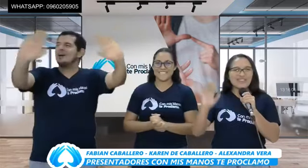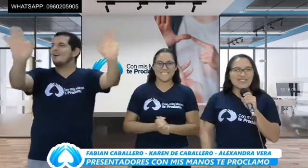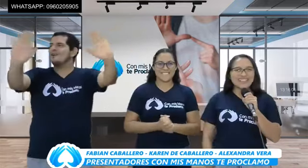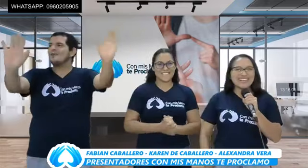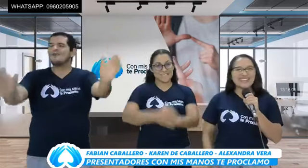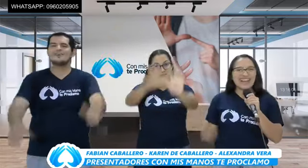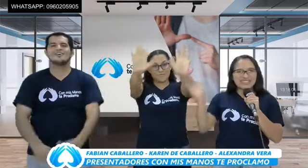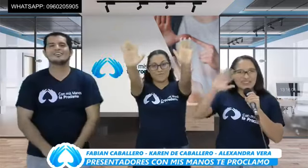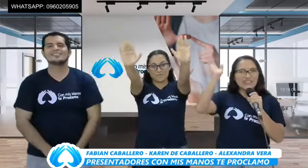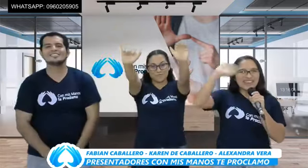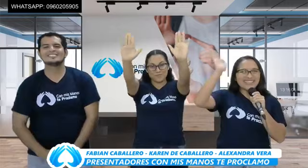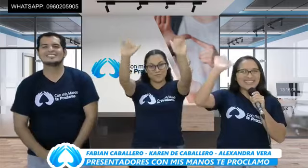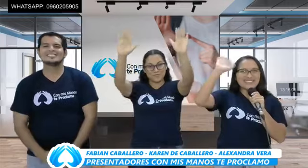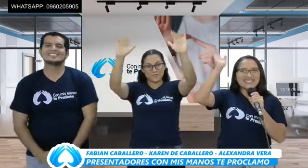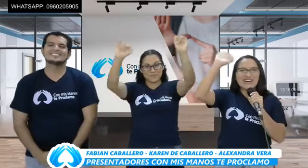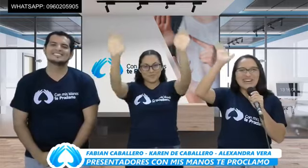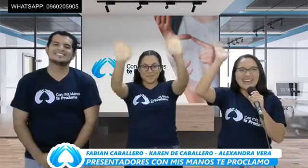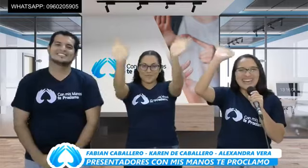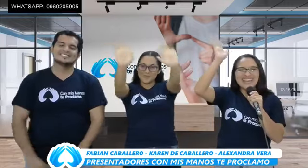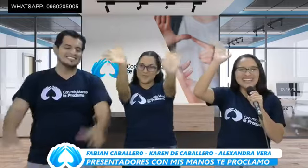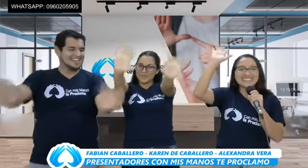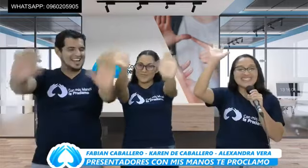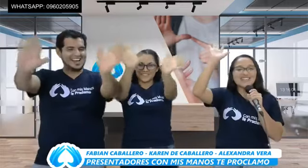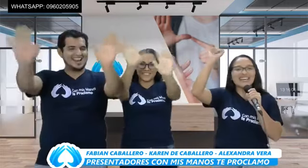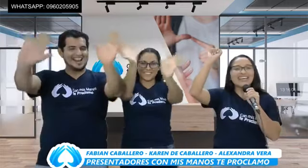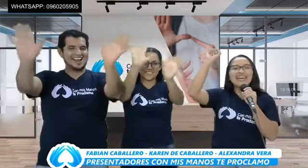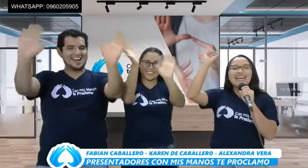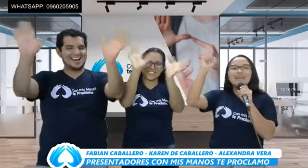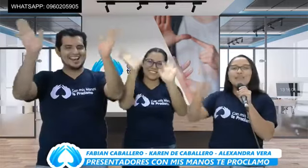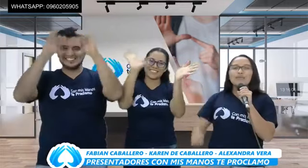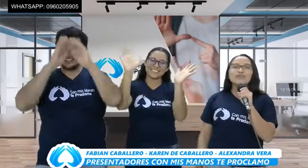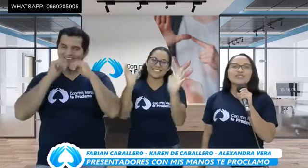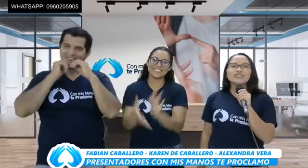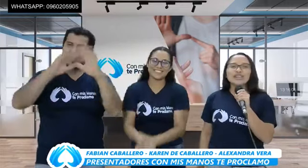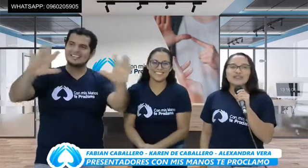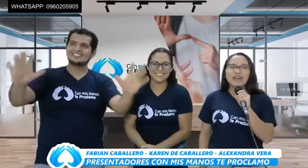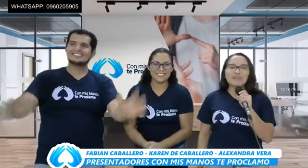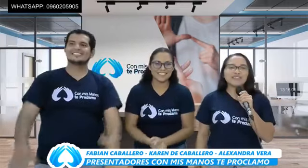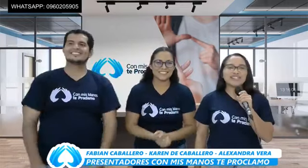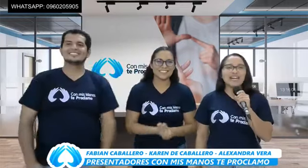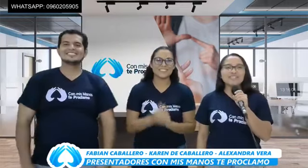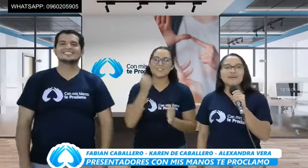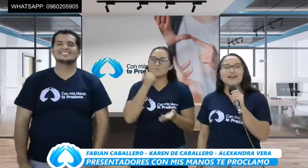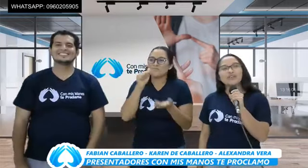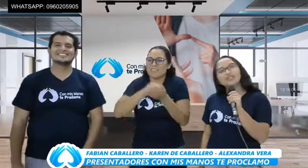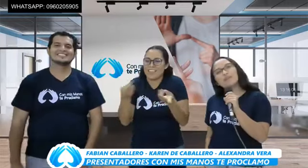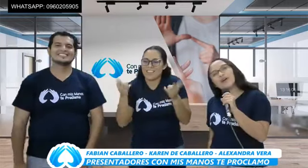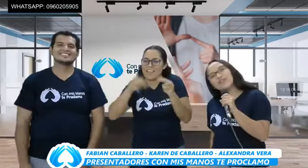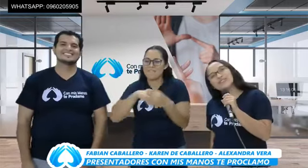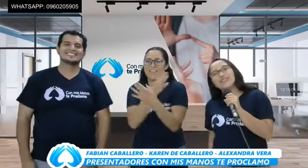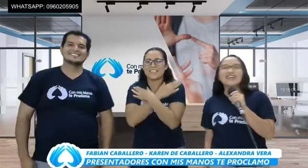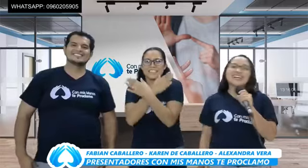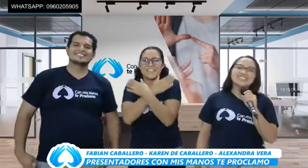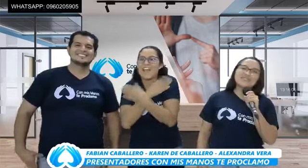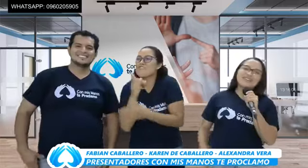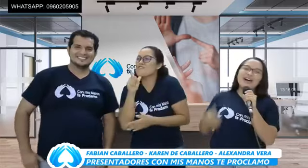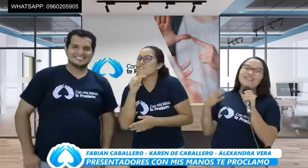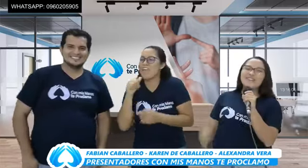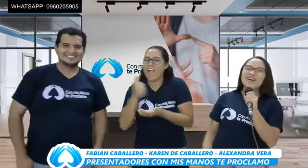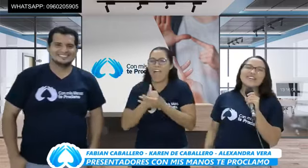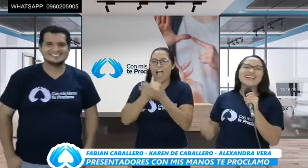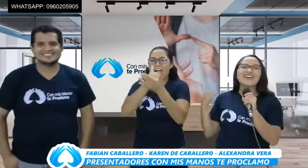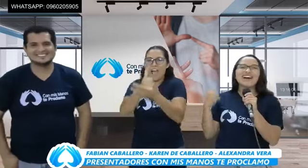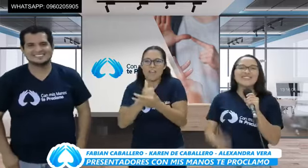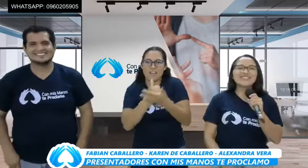bendiga, un fuerte abrazo, bendiciones. Y también enviamos nuestros saludos saludos especiales para nuestros productores que siempre